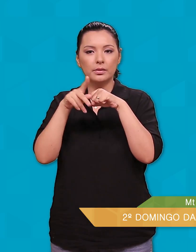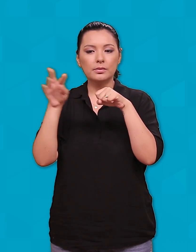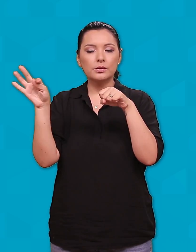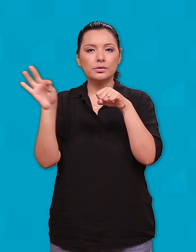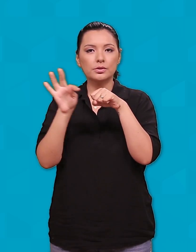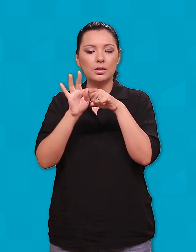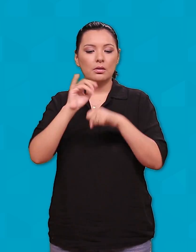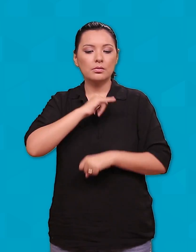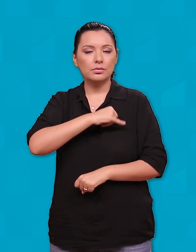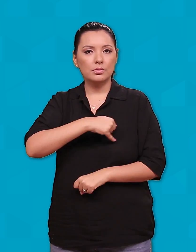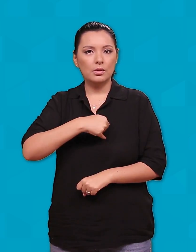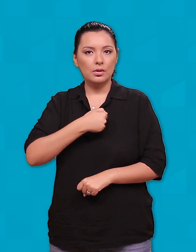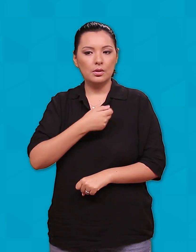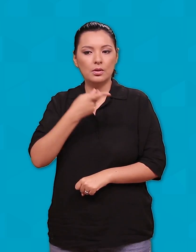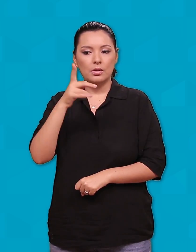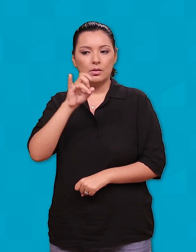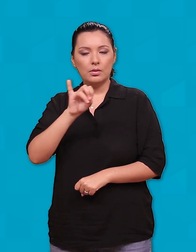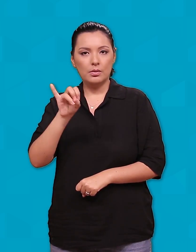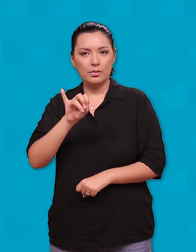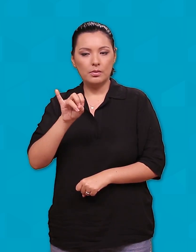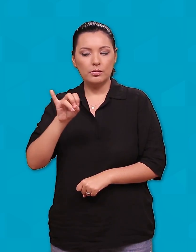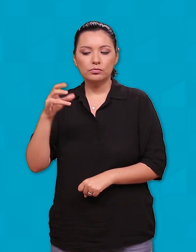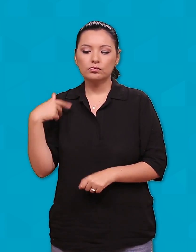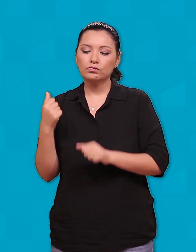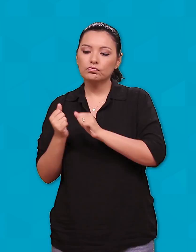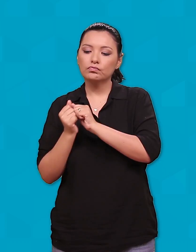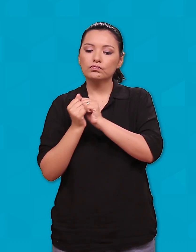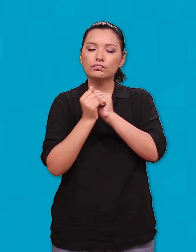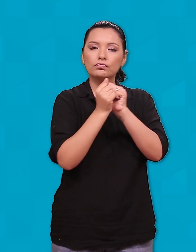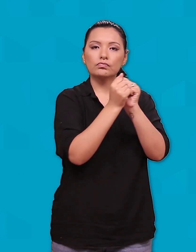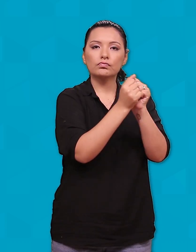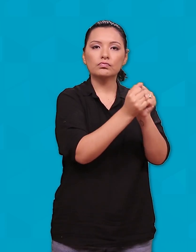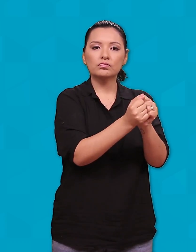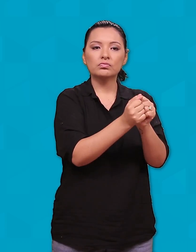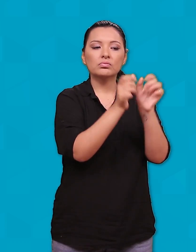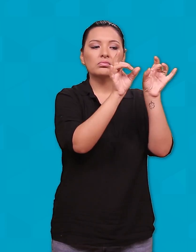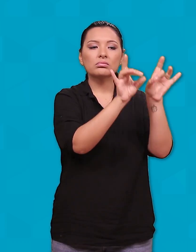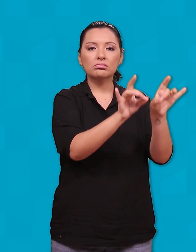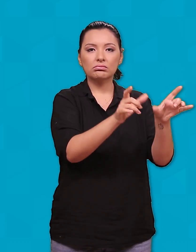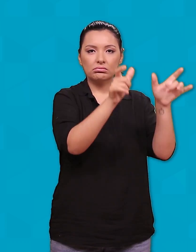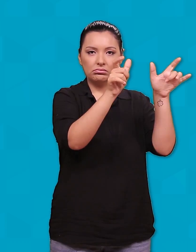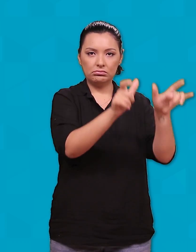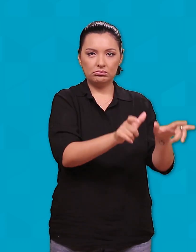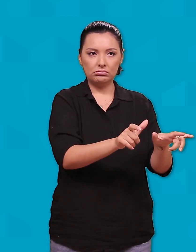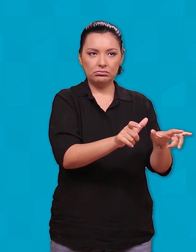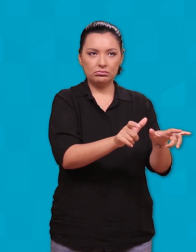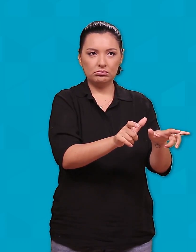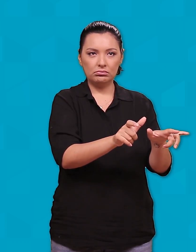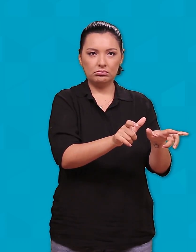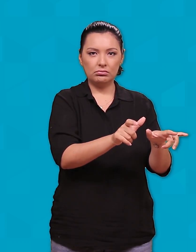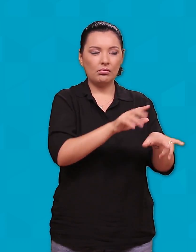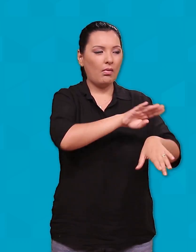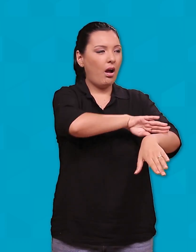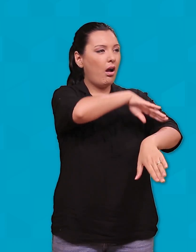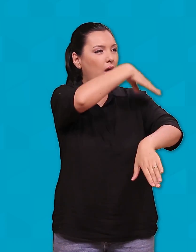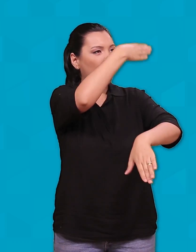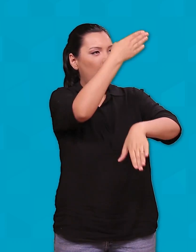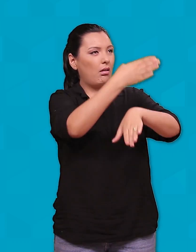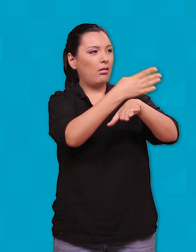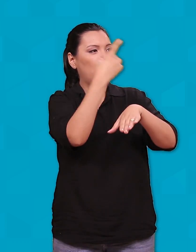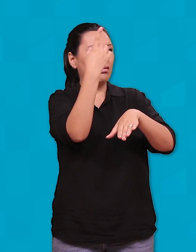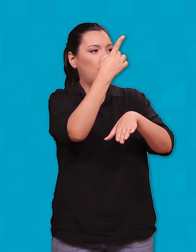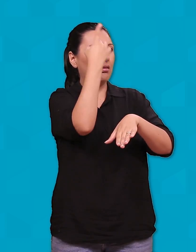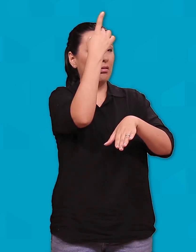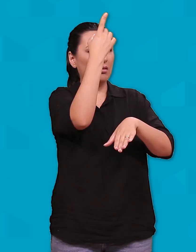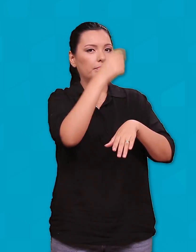e João, seu irmão, e os levou a um lugar à parte, sobre uma alta montanha,